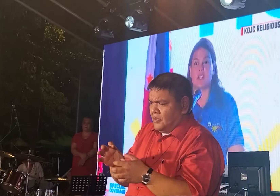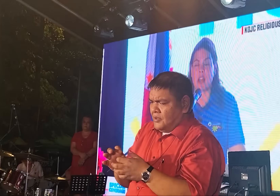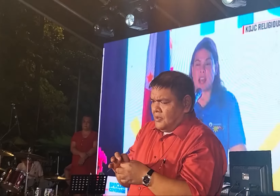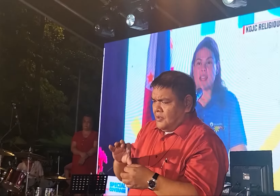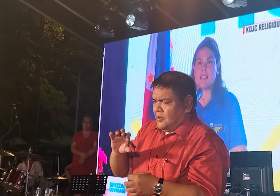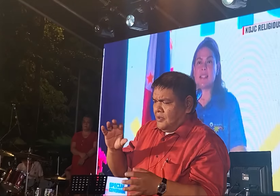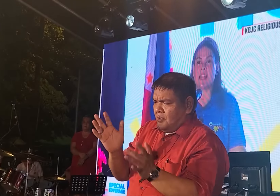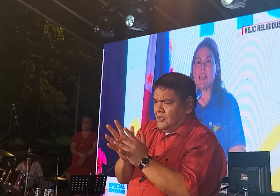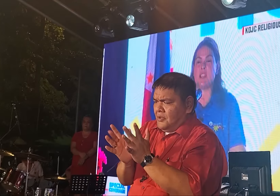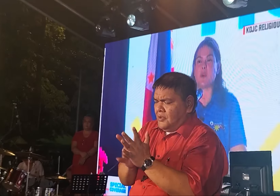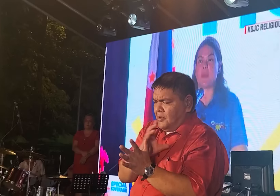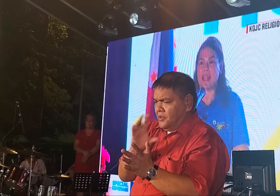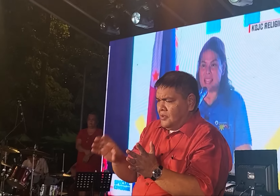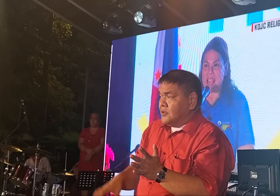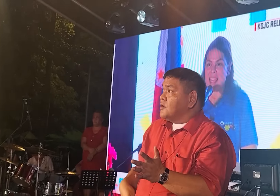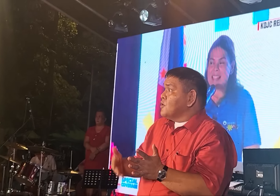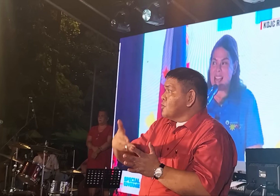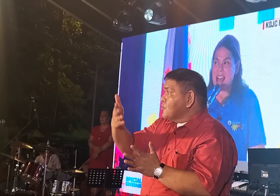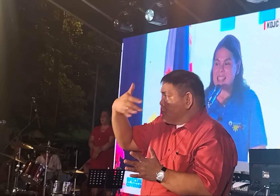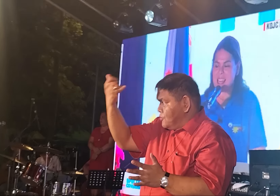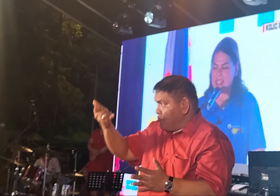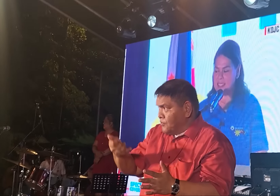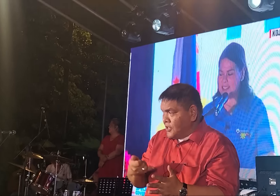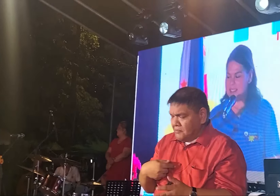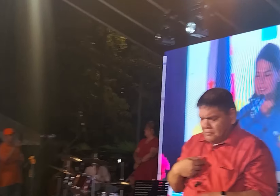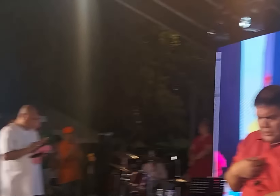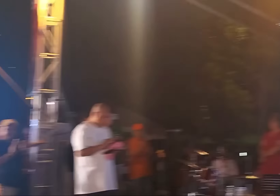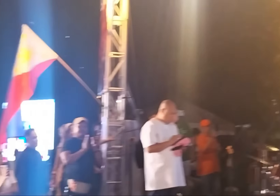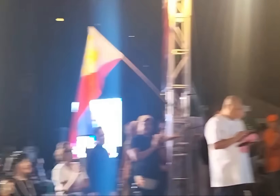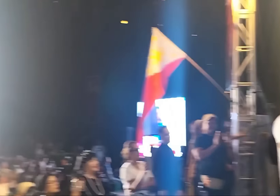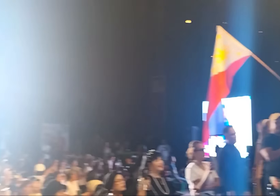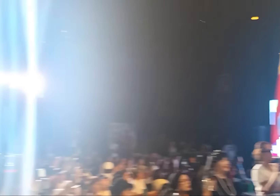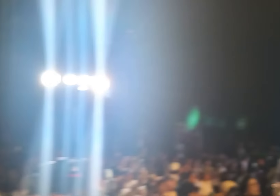of Jesus Christ, sa inyong paanyaya sa akin